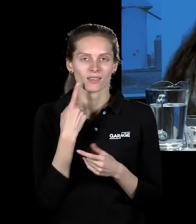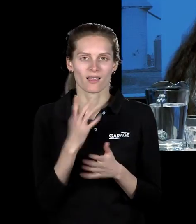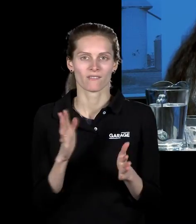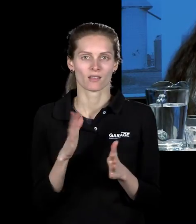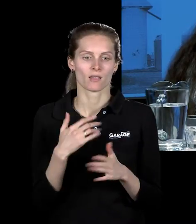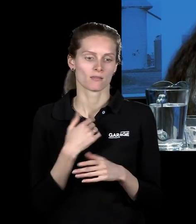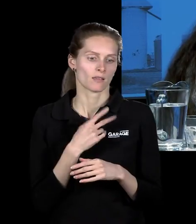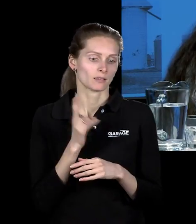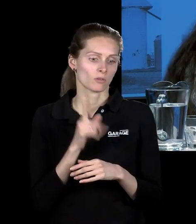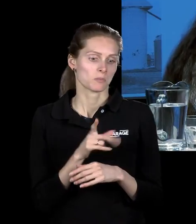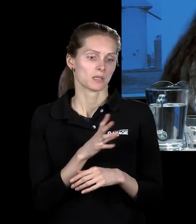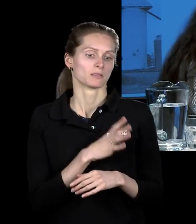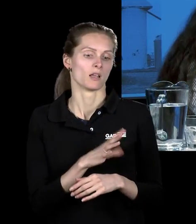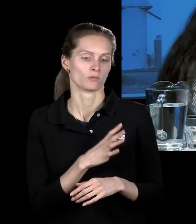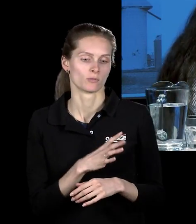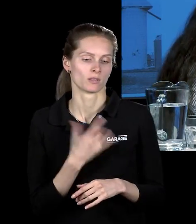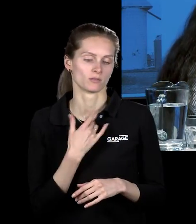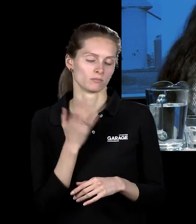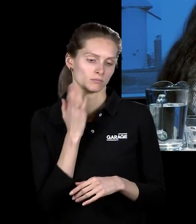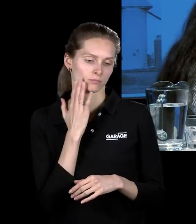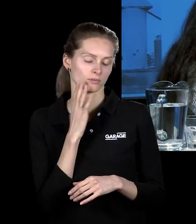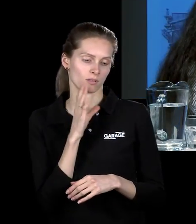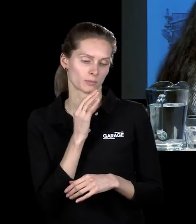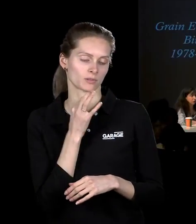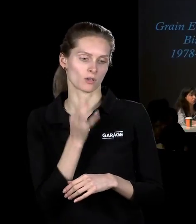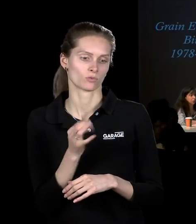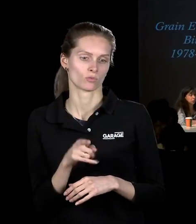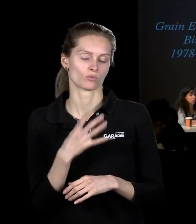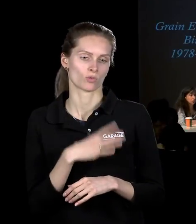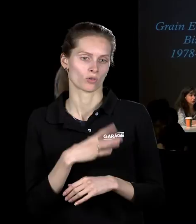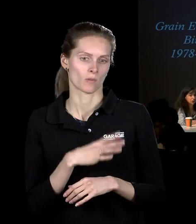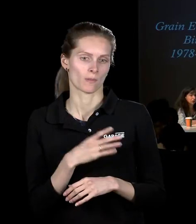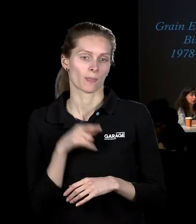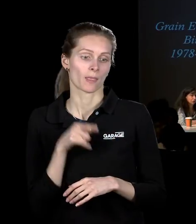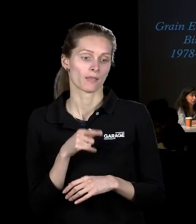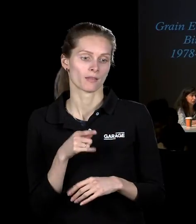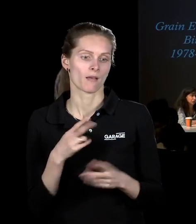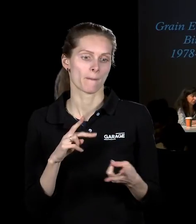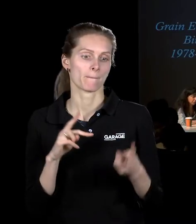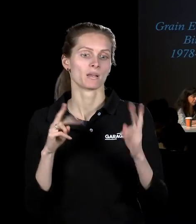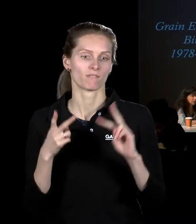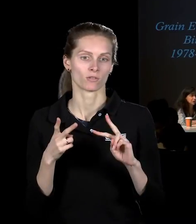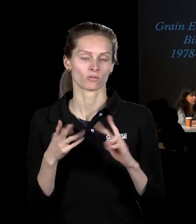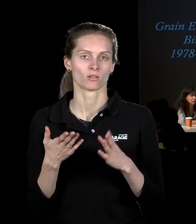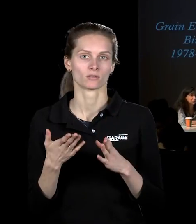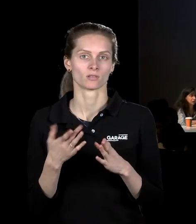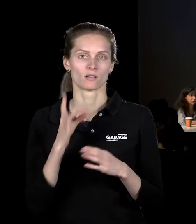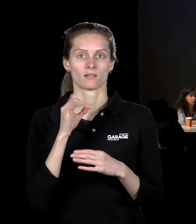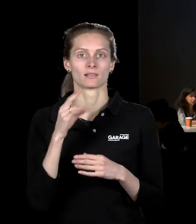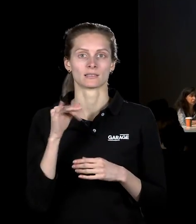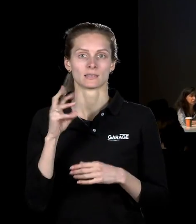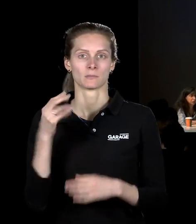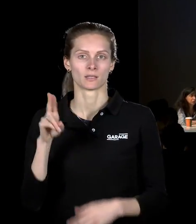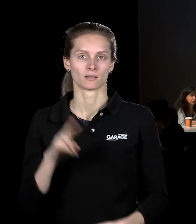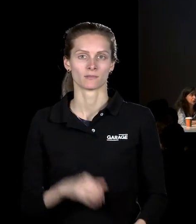знаем их назначения, но можем только очень условно о нем догадываться. И, собственно говоря, это то, что превращается в ready-made, это